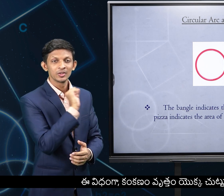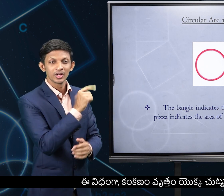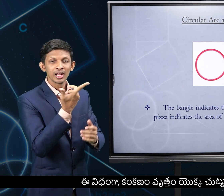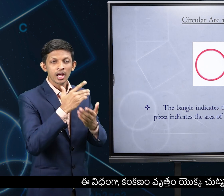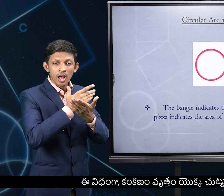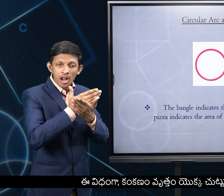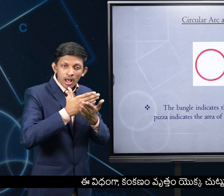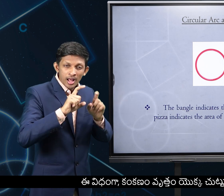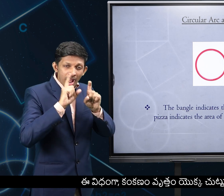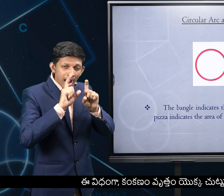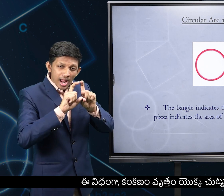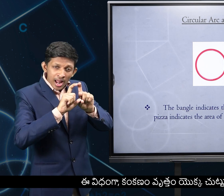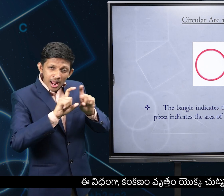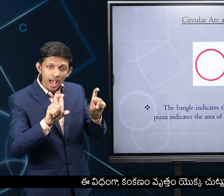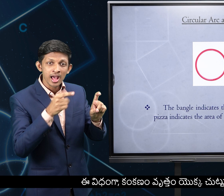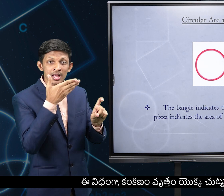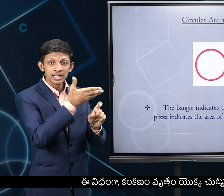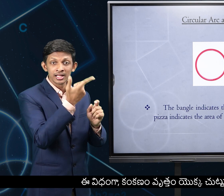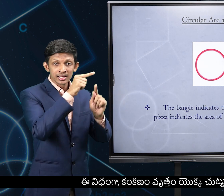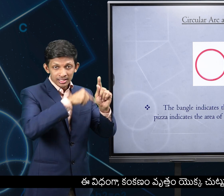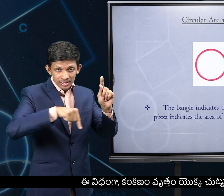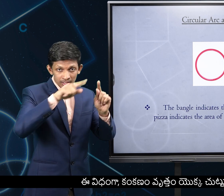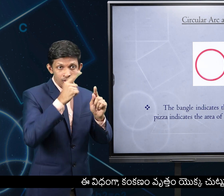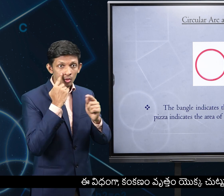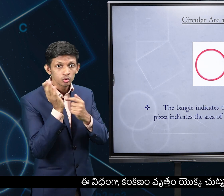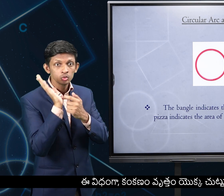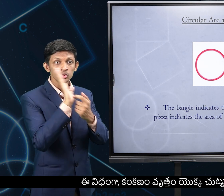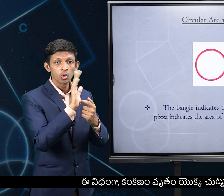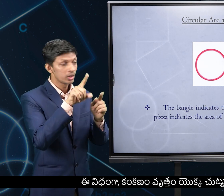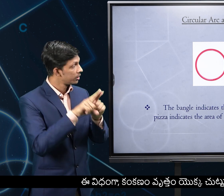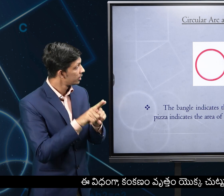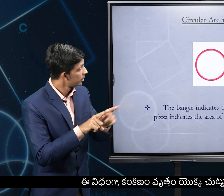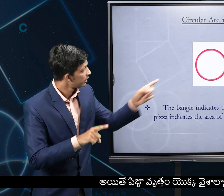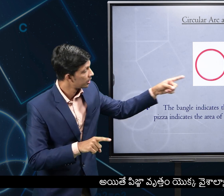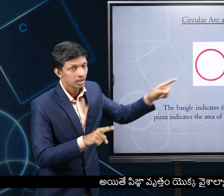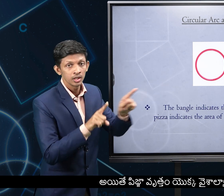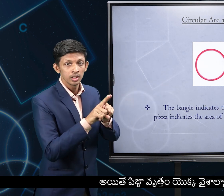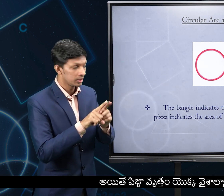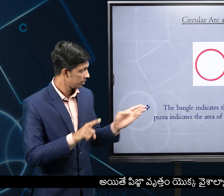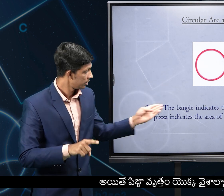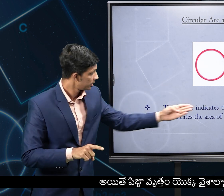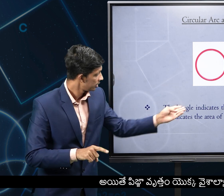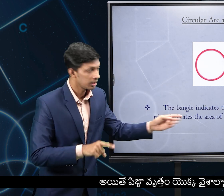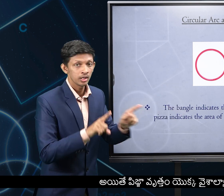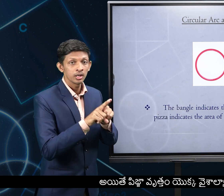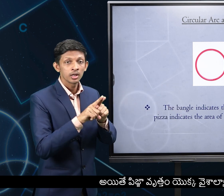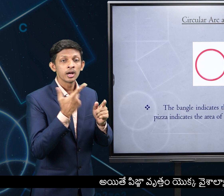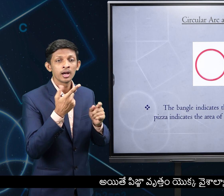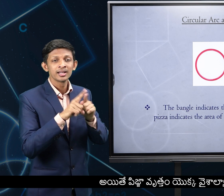ఈ విధంగా కంకణం వృత్తం యొక్క చుట్టుకొలతను సూచిస్తుంది. అయితే పిజ్జా వృత్తం యొక్క